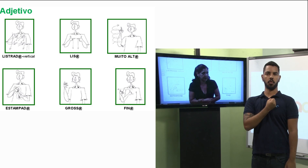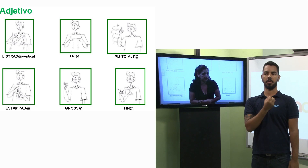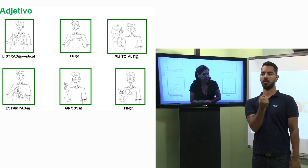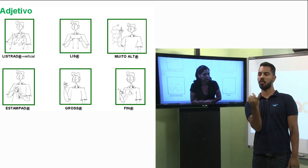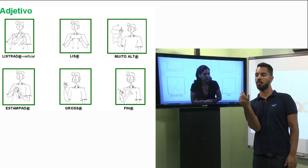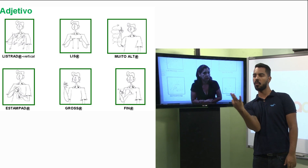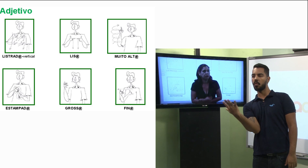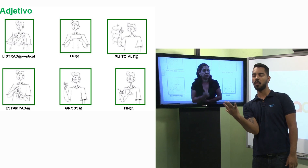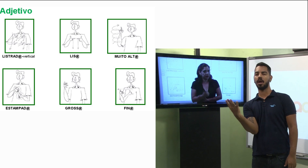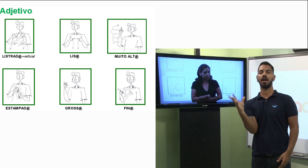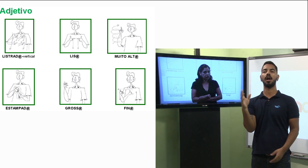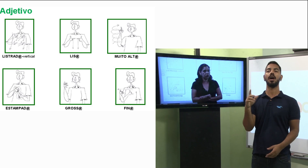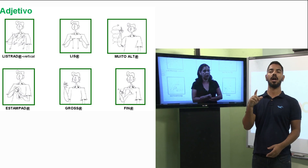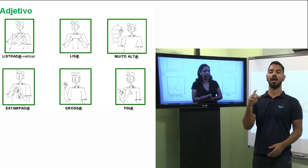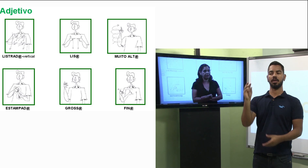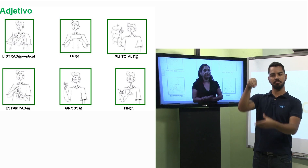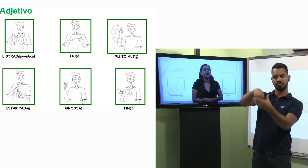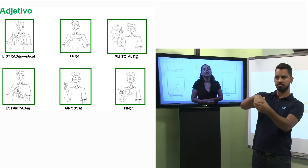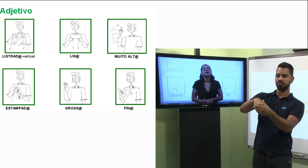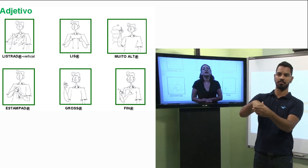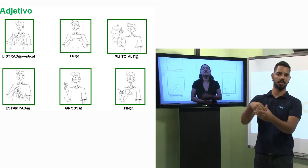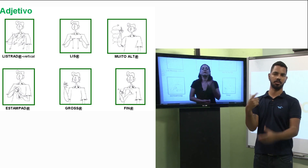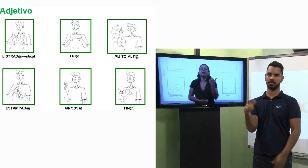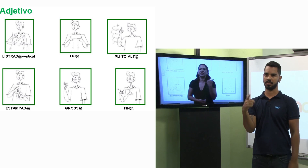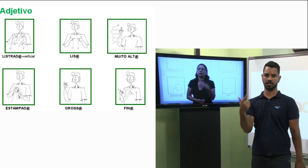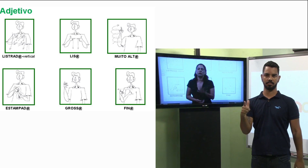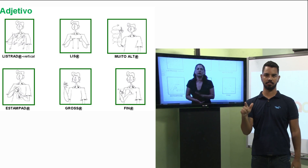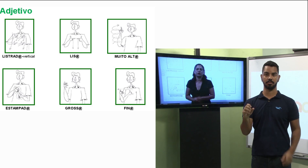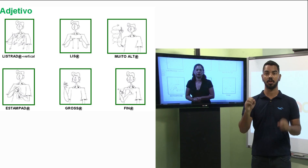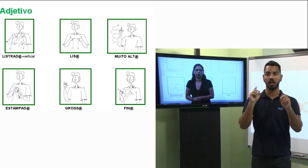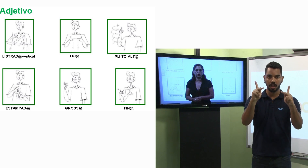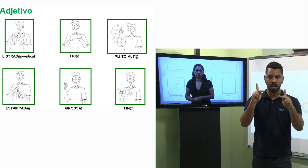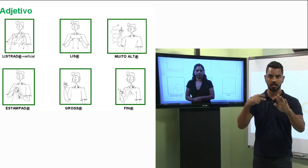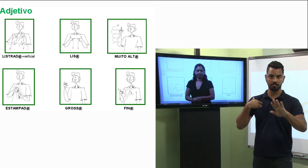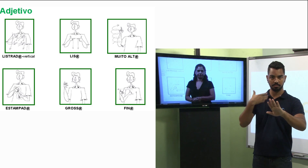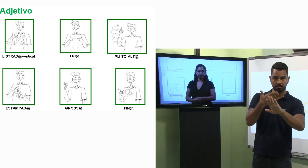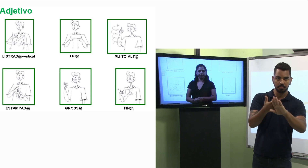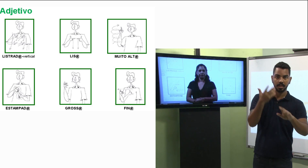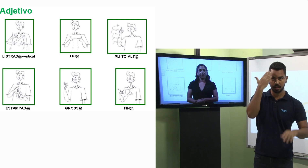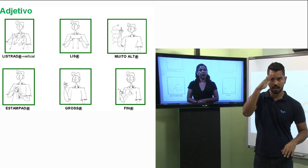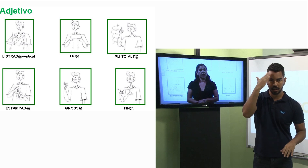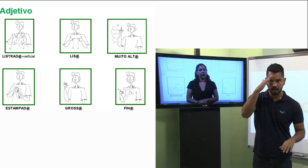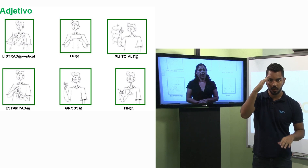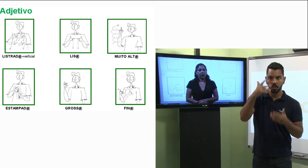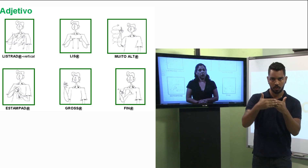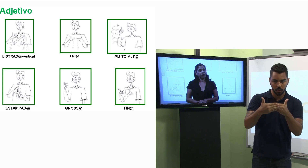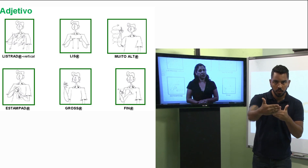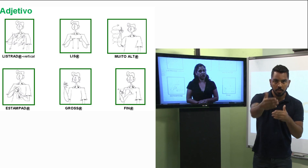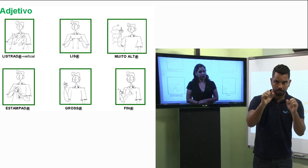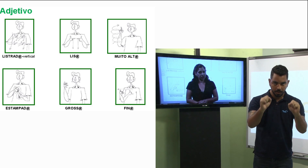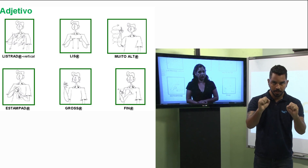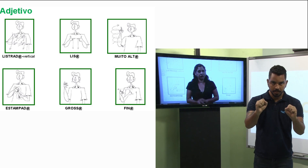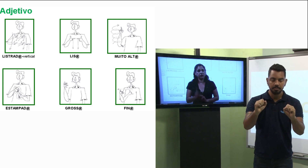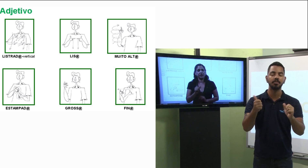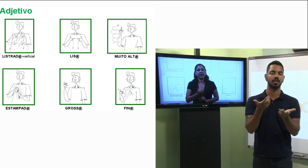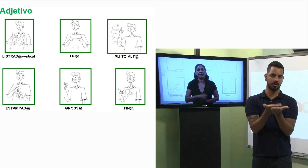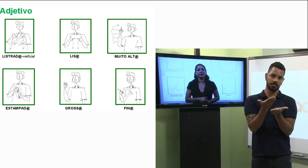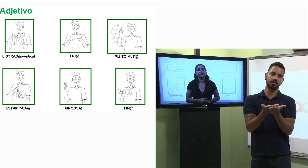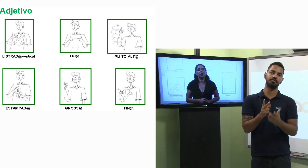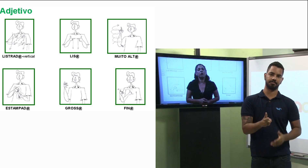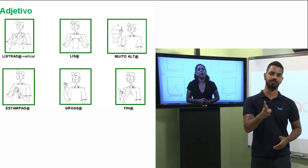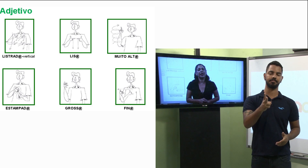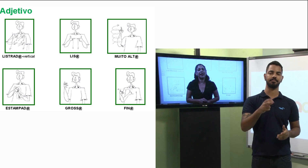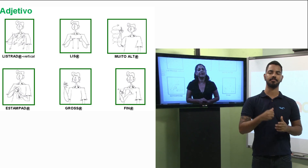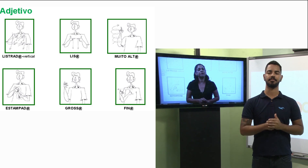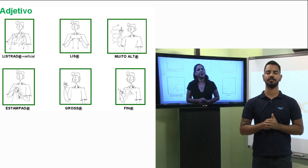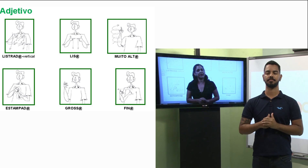Ok até aqui, então? Podemos continuar? Então, vamos seguindo com nossos estudos. Os adjetivos são sinais